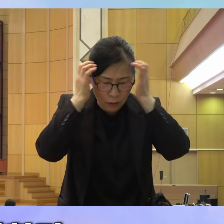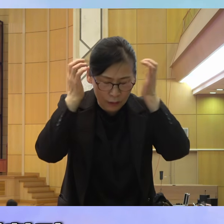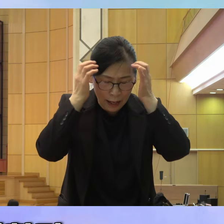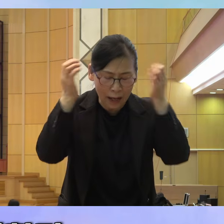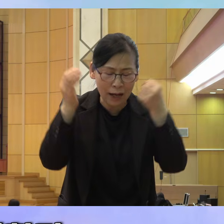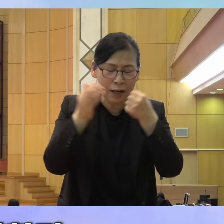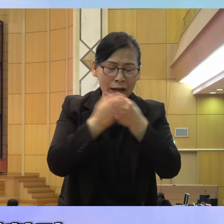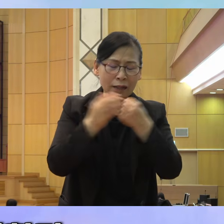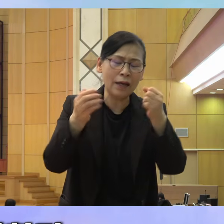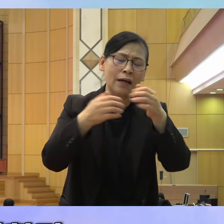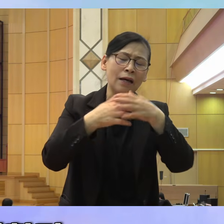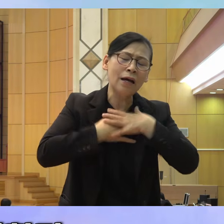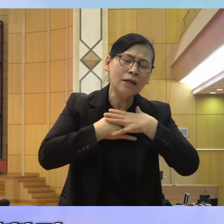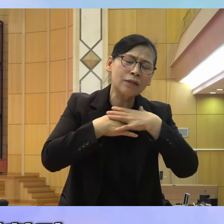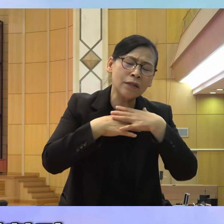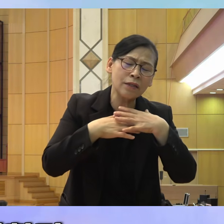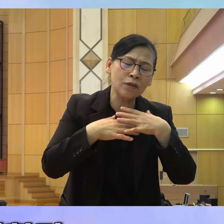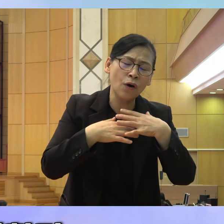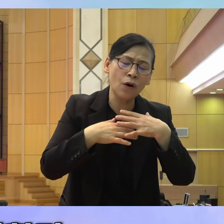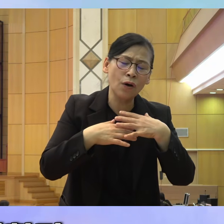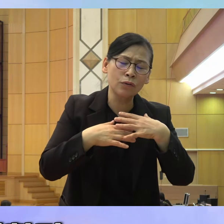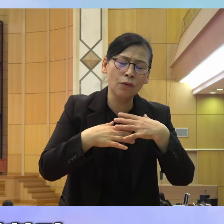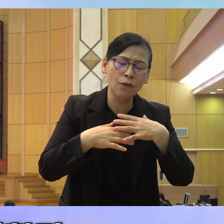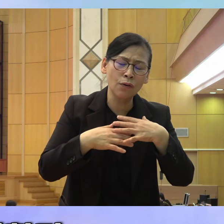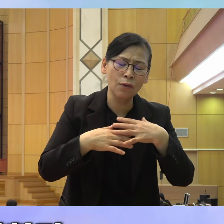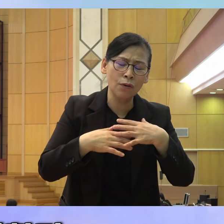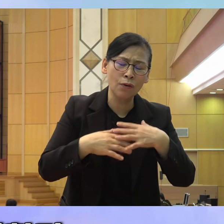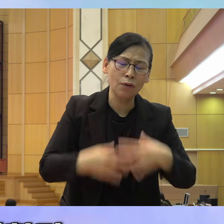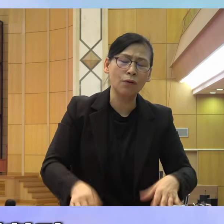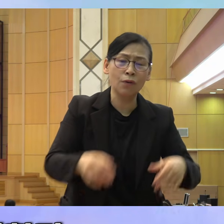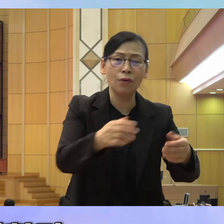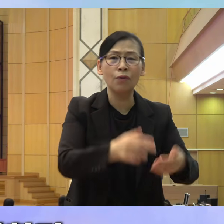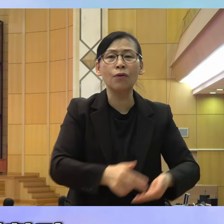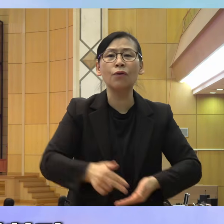작은 고난에 지쳐도